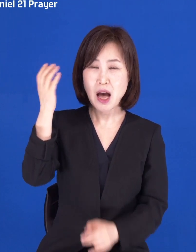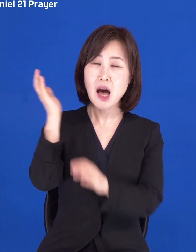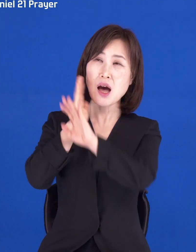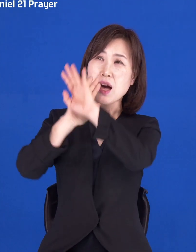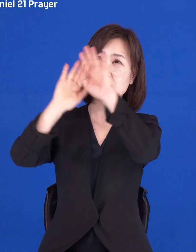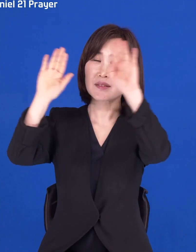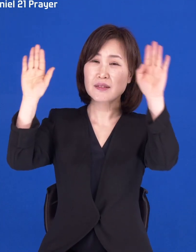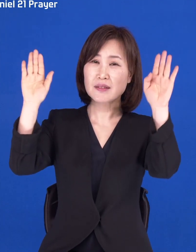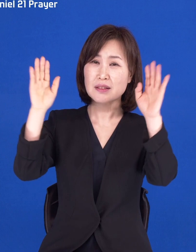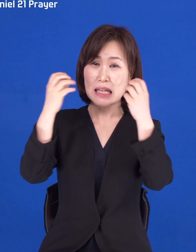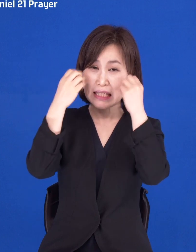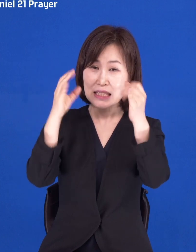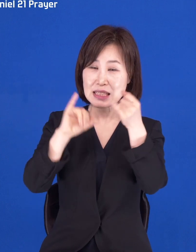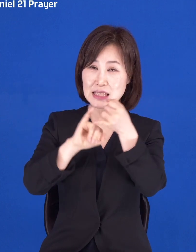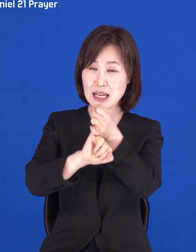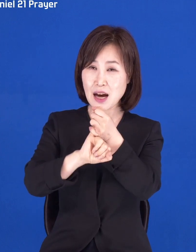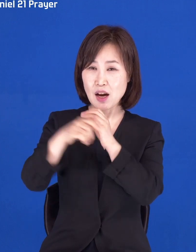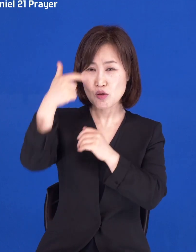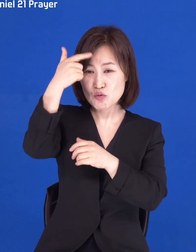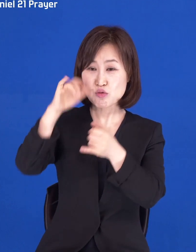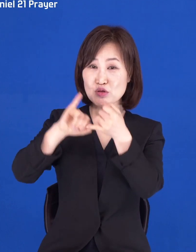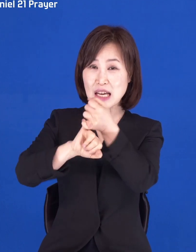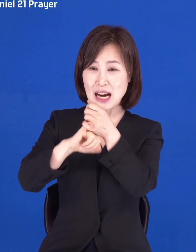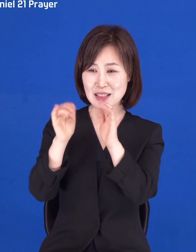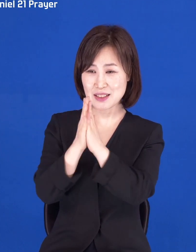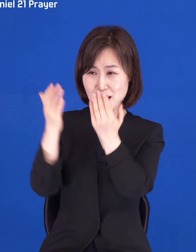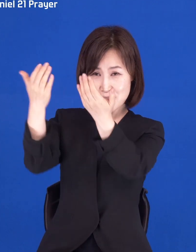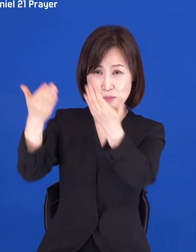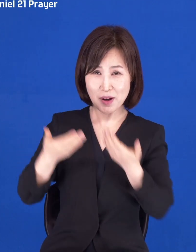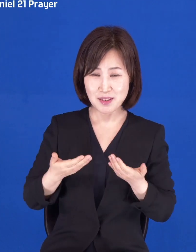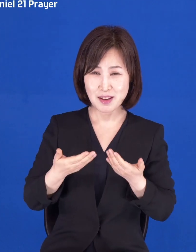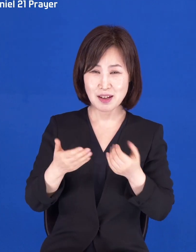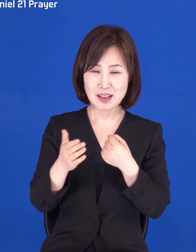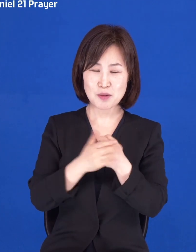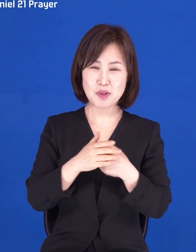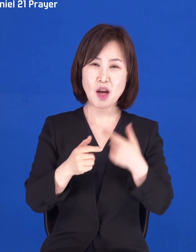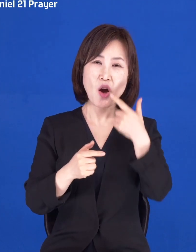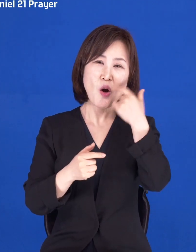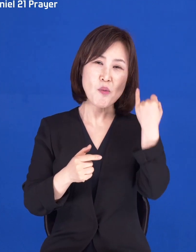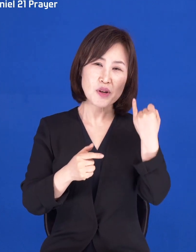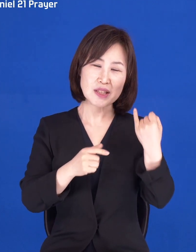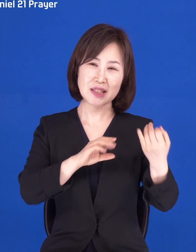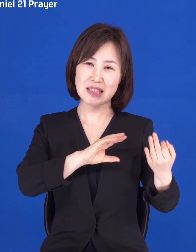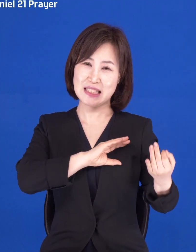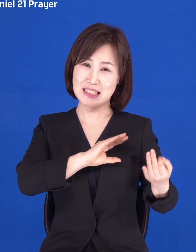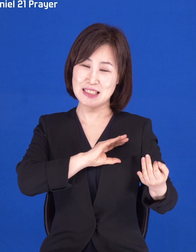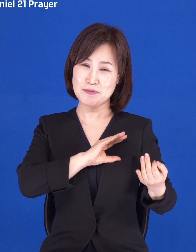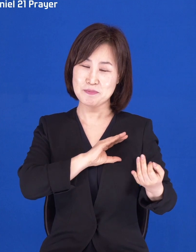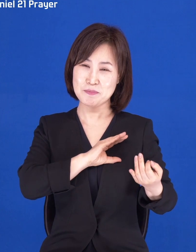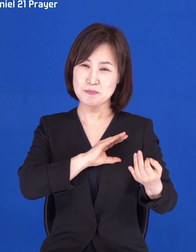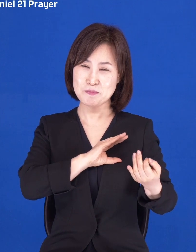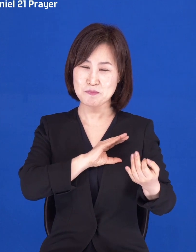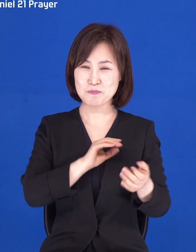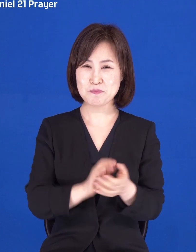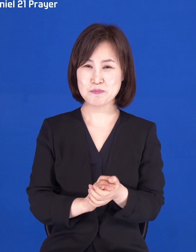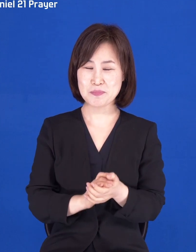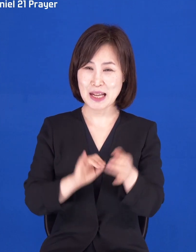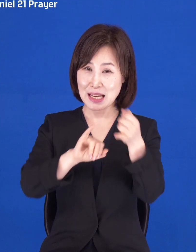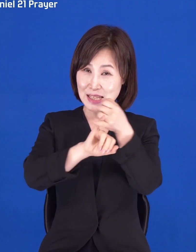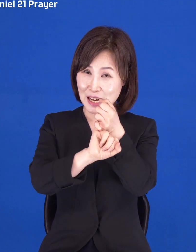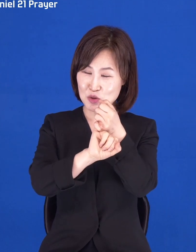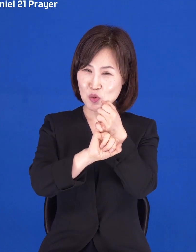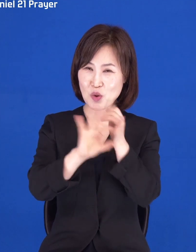하늘로부터 신구약 합부를 받으셨답니다. 그래서 저희 어머니 이름에도 약자를 넣어서